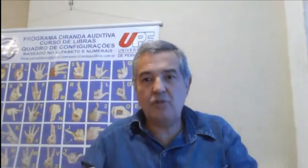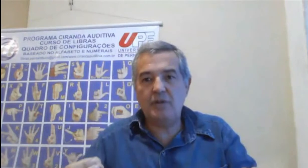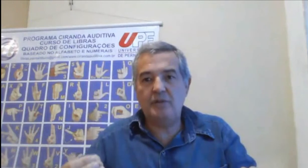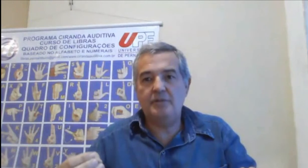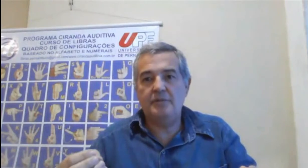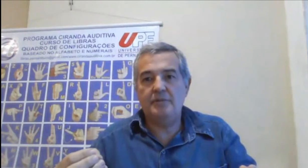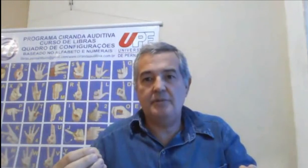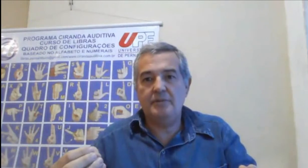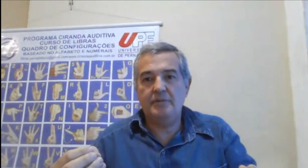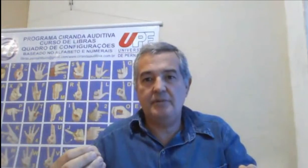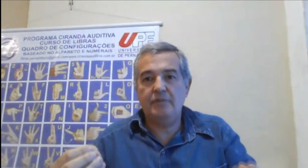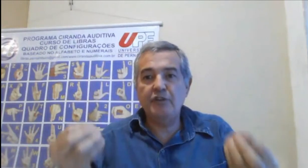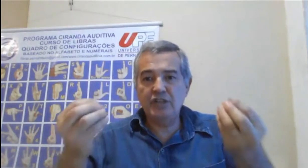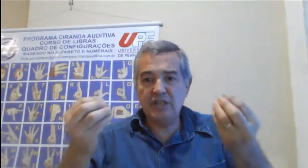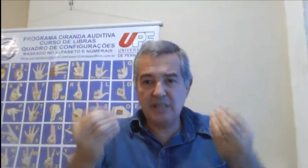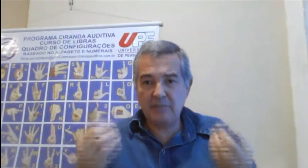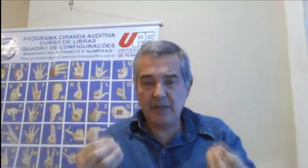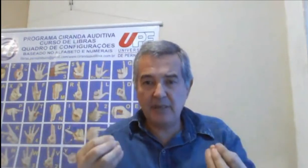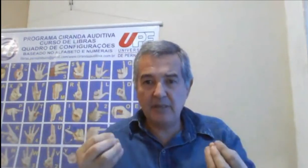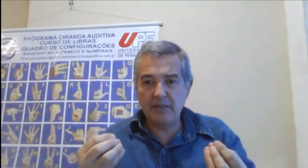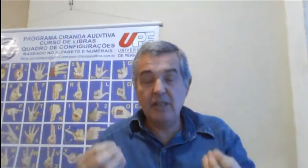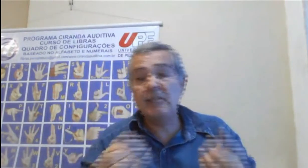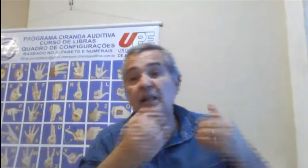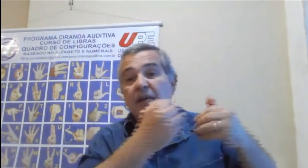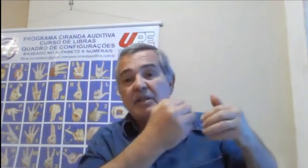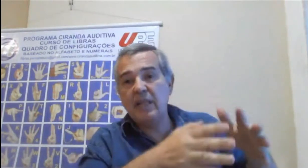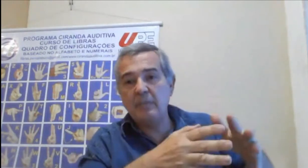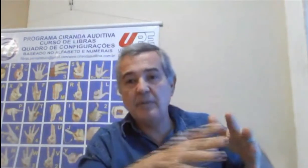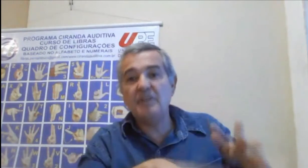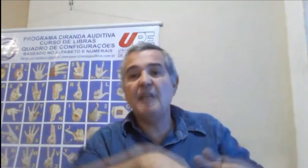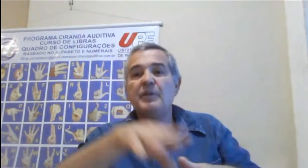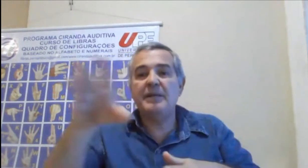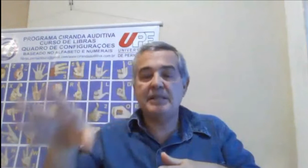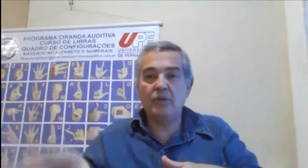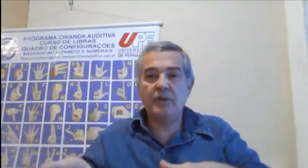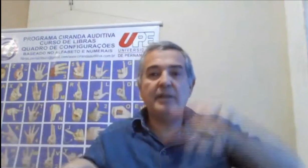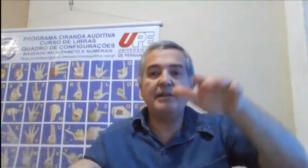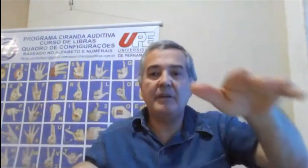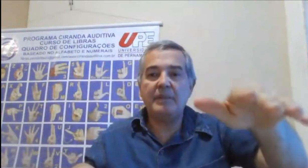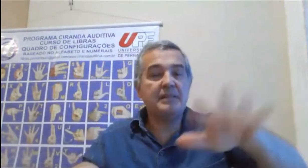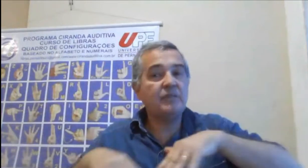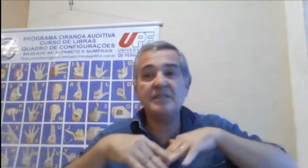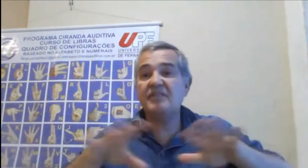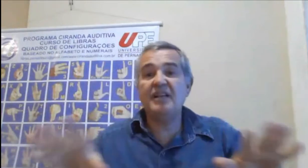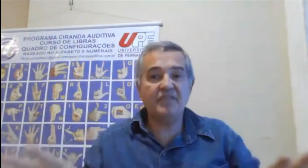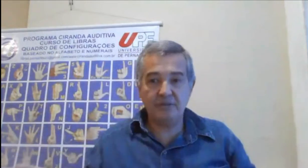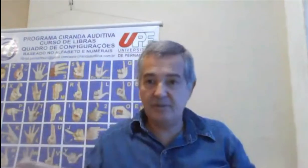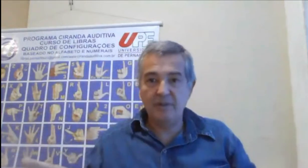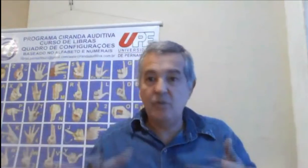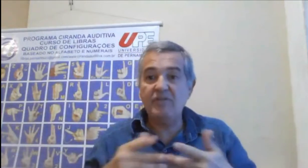escola. Finge que se aprende, entrega ao intérprete, o intérprete passa nota, ele vai passando e assim vai levando. O que vai